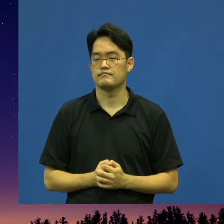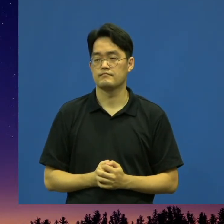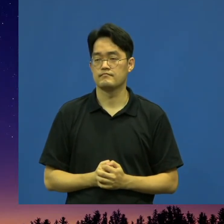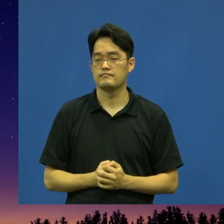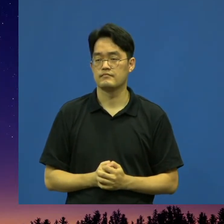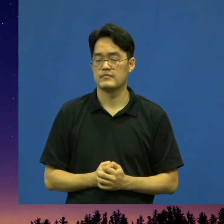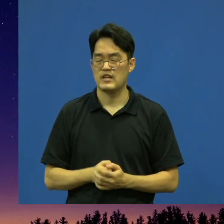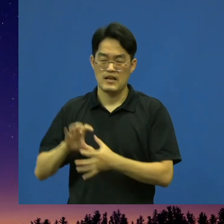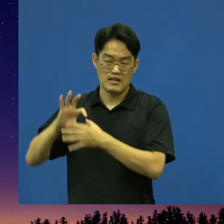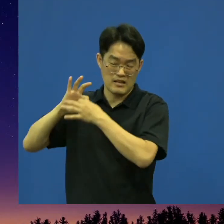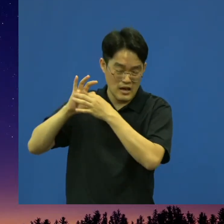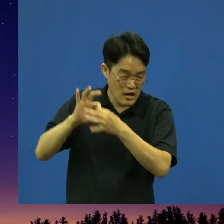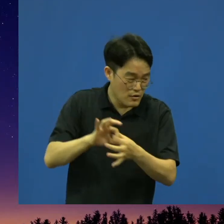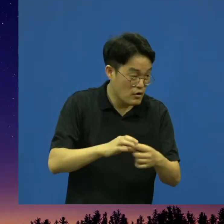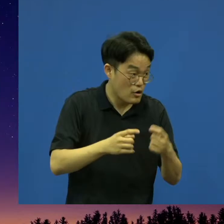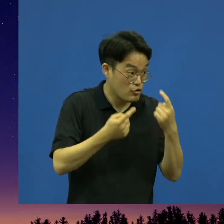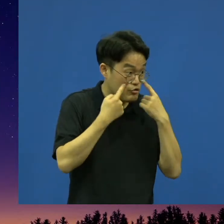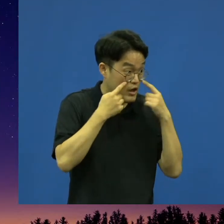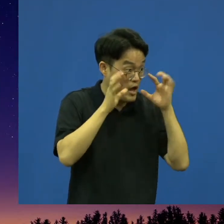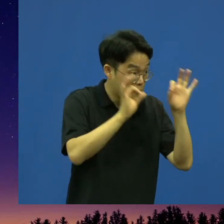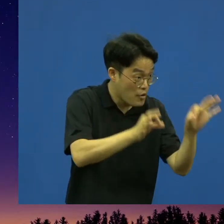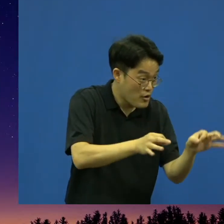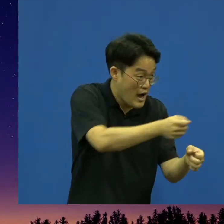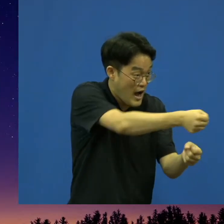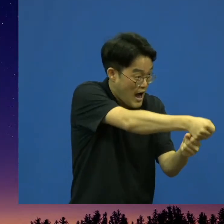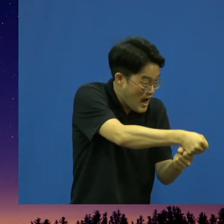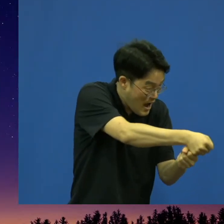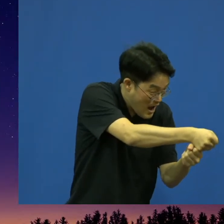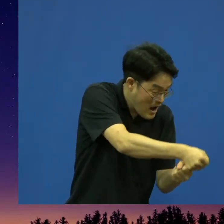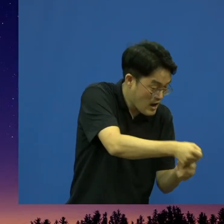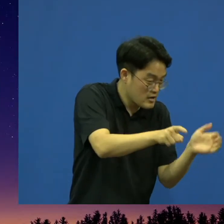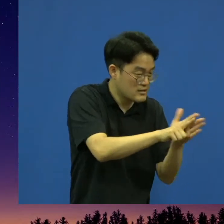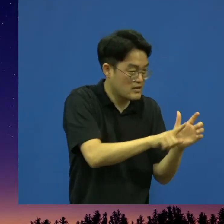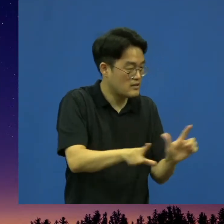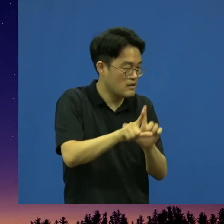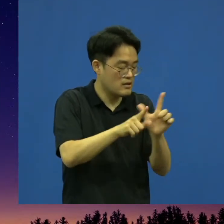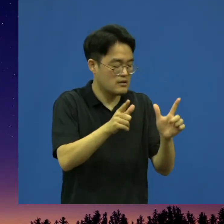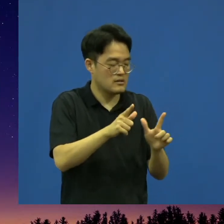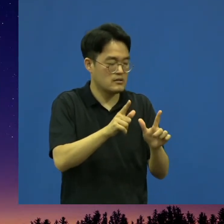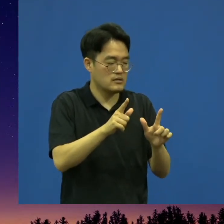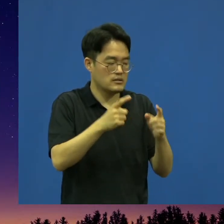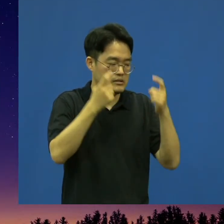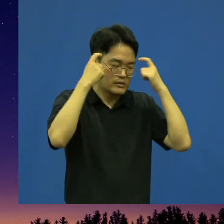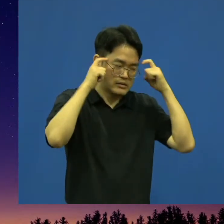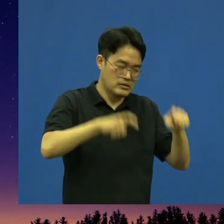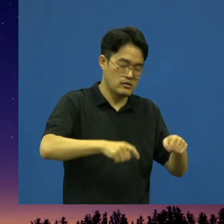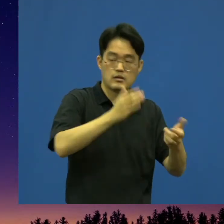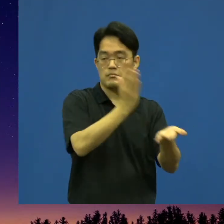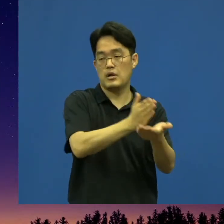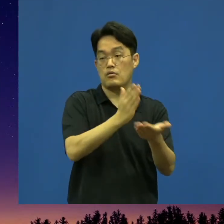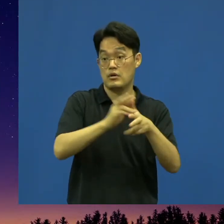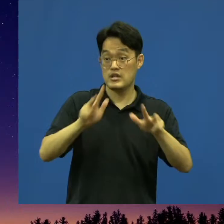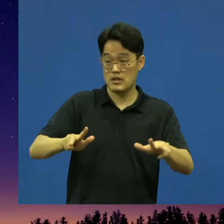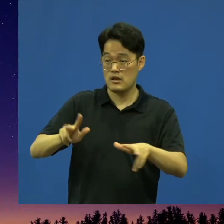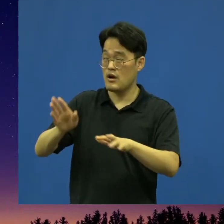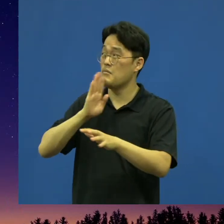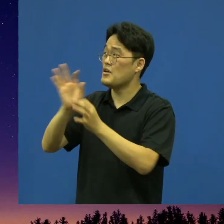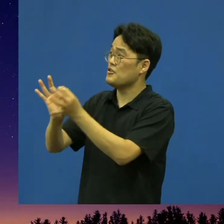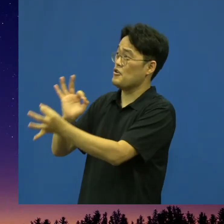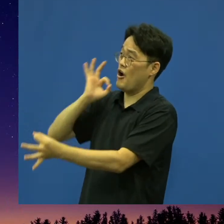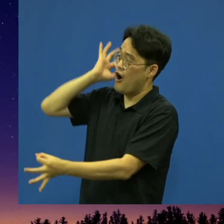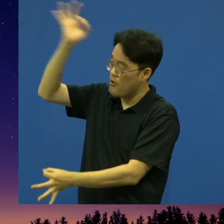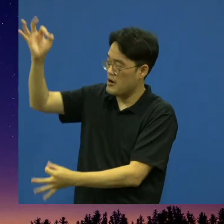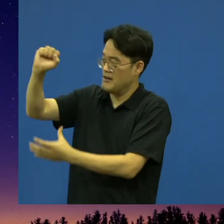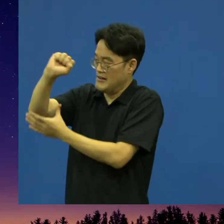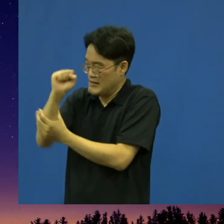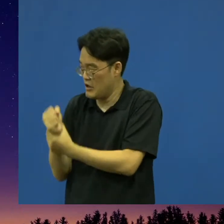끝없이 눈에 보이는 것들을 붙들고 신앙생활하던 그 어리석은 자리에서 정말 영원하고 정말 쇠하지